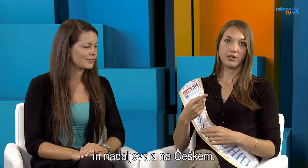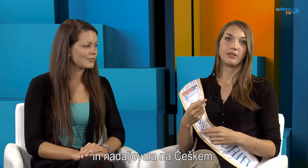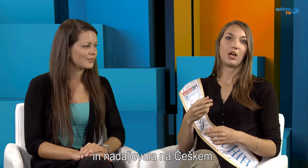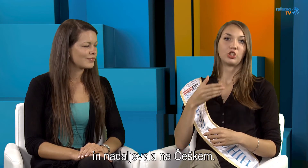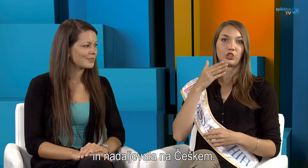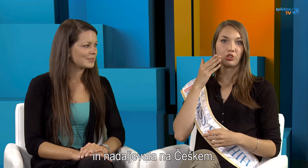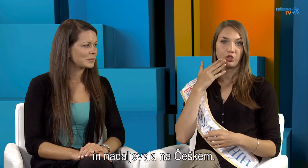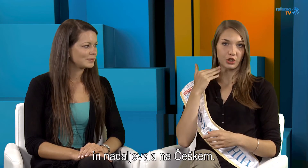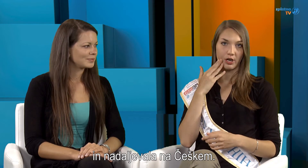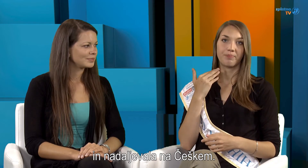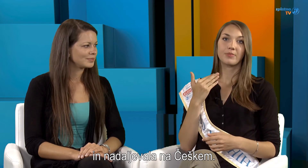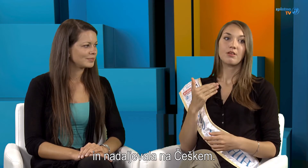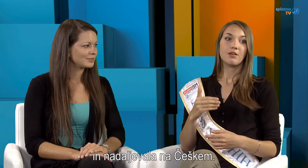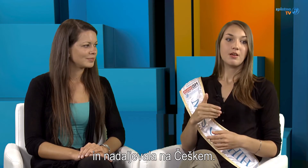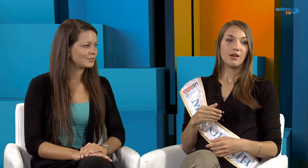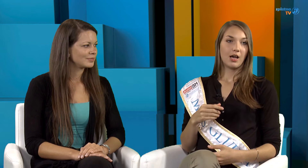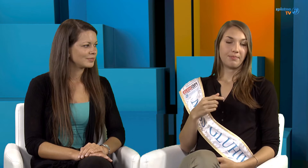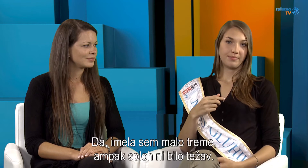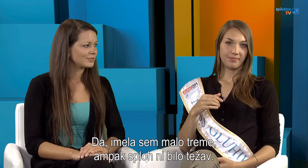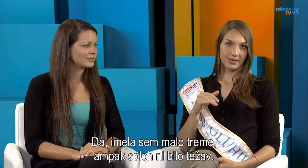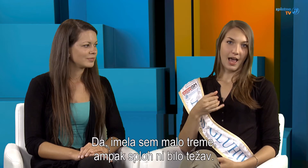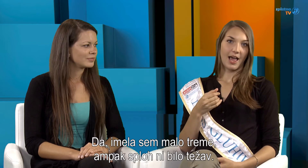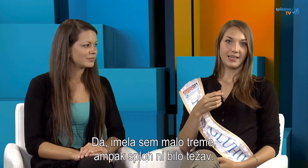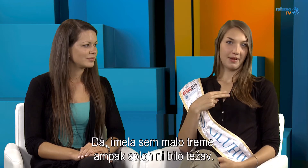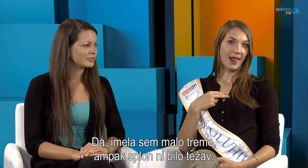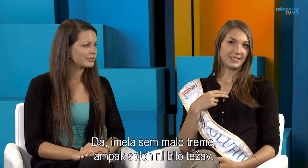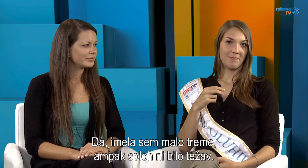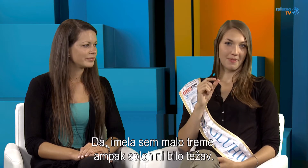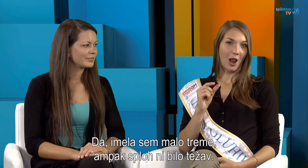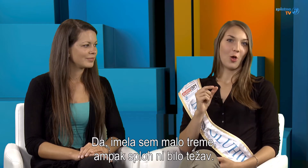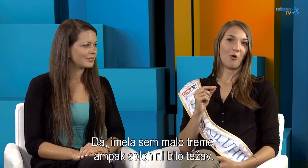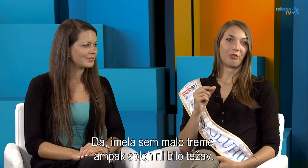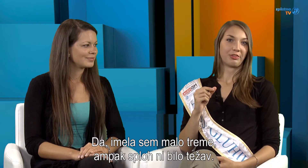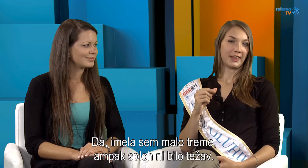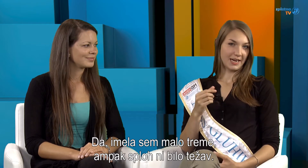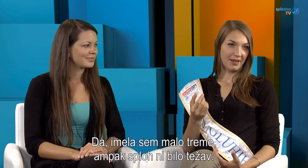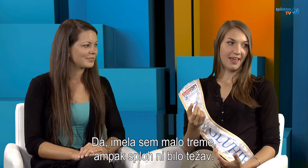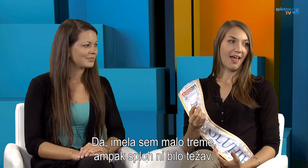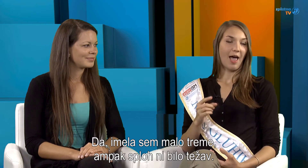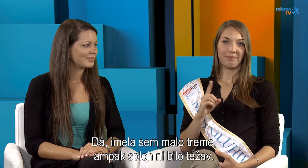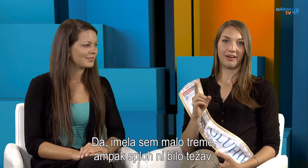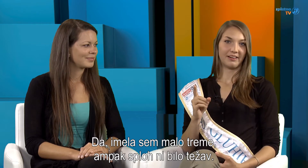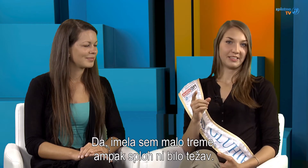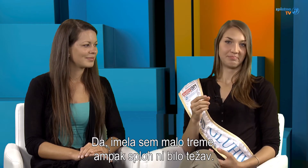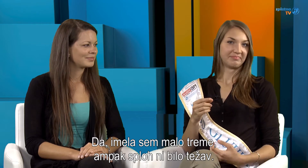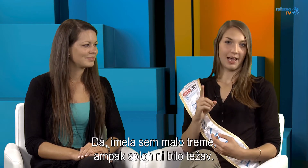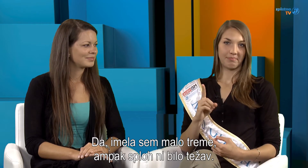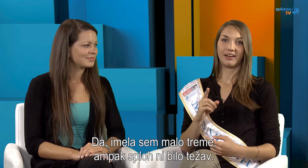na Češkem. Ja, imela sem malo treme, ampak ni